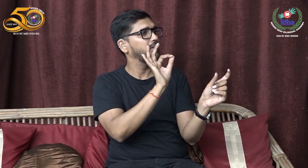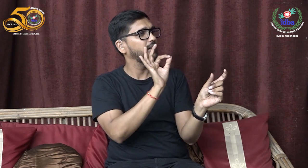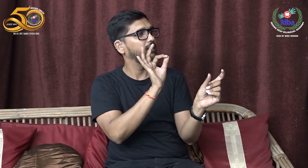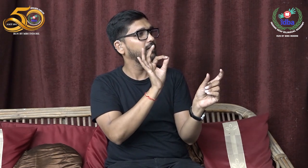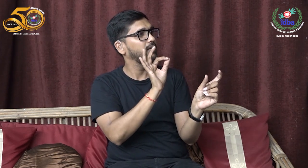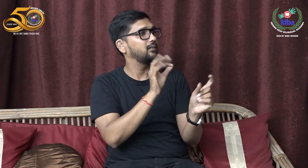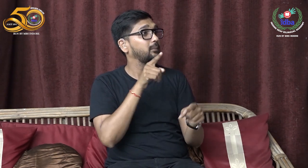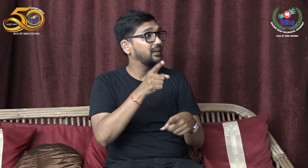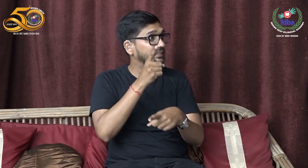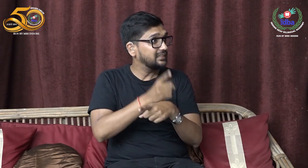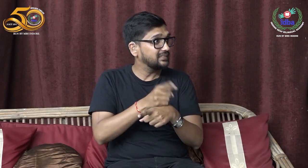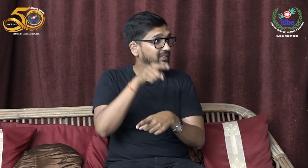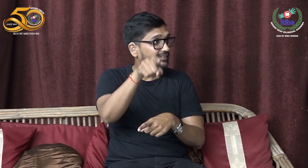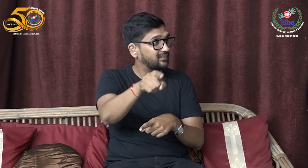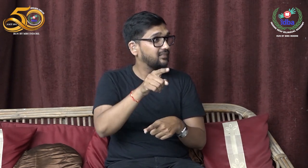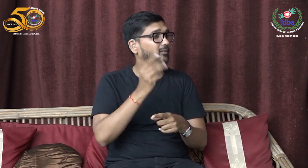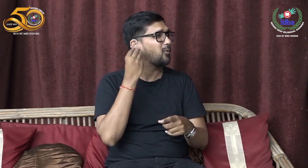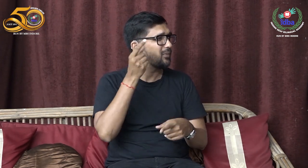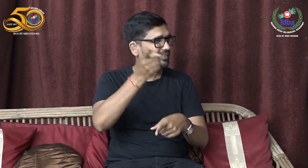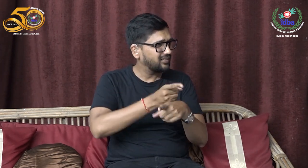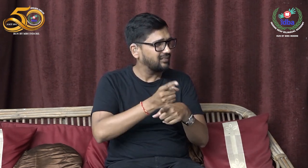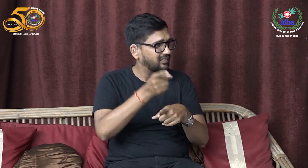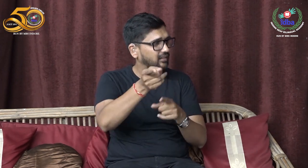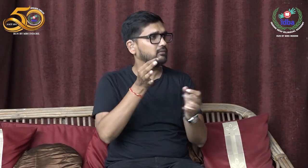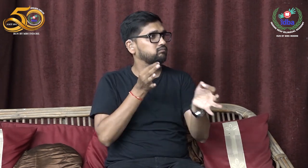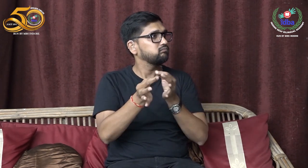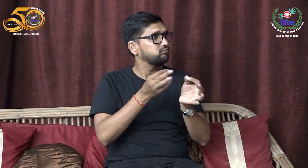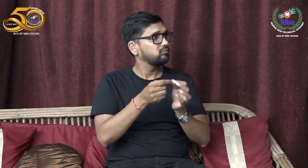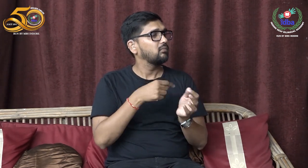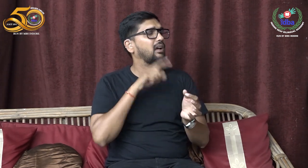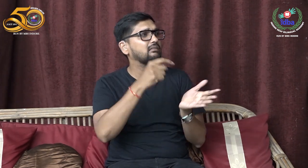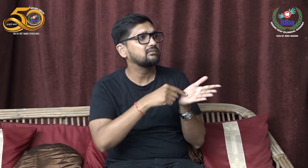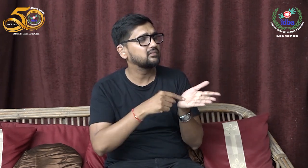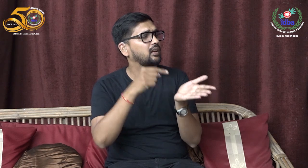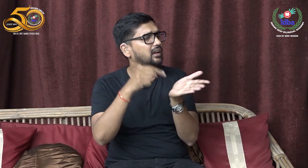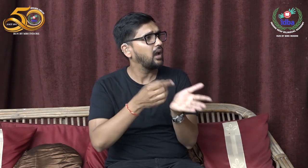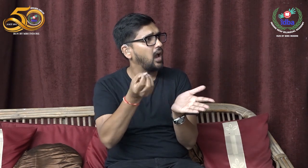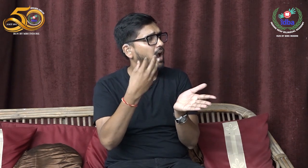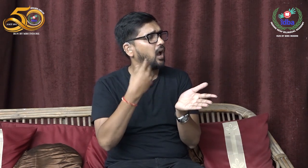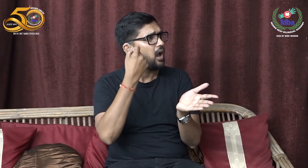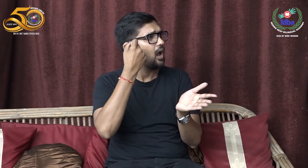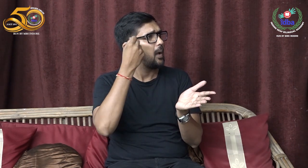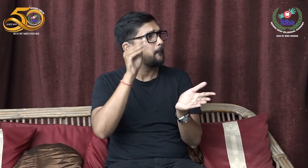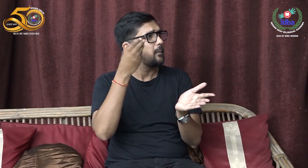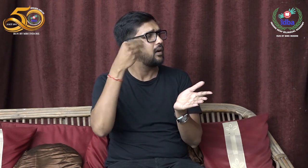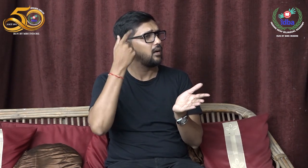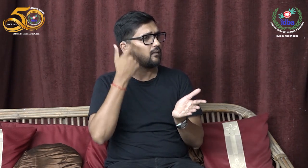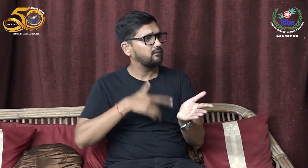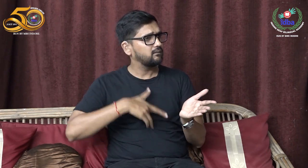बिल्कुल कुछ भी समझ में नहीं आता। जब मैं टीचर IDBA में, जब मुझे टीचर ने पढ़ाया, बिल्कुल एक्सप्लेन किया कि इसका मतलब ये होता है, इसका तो मुझे